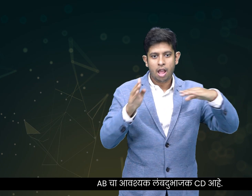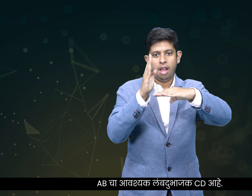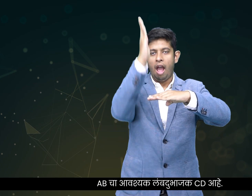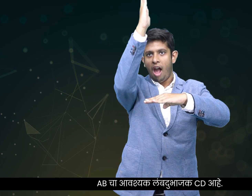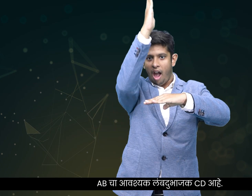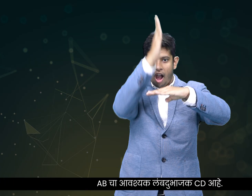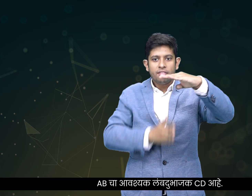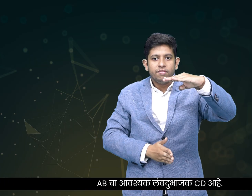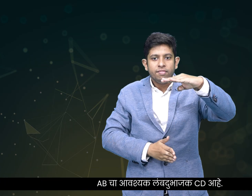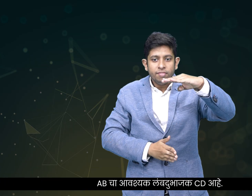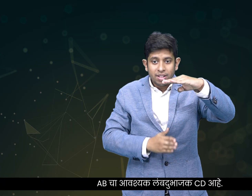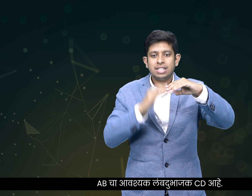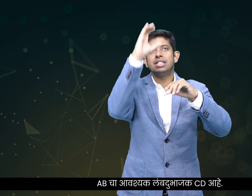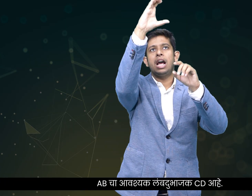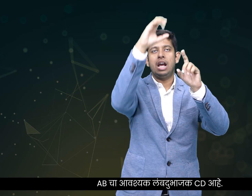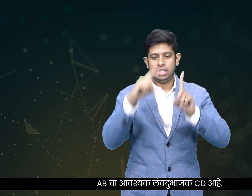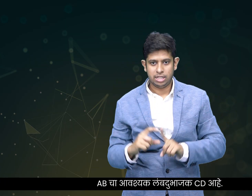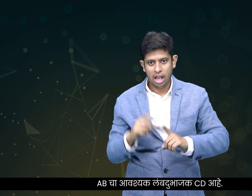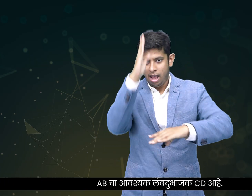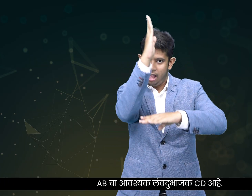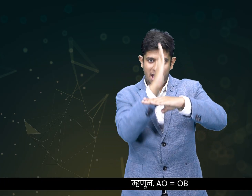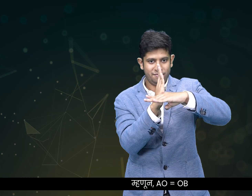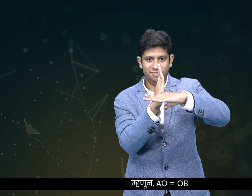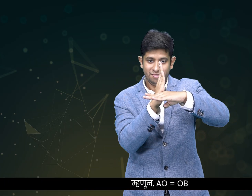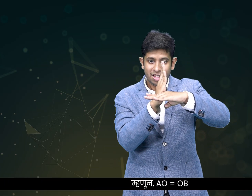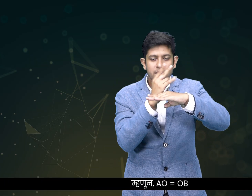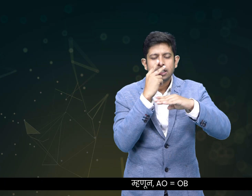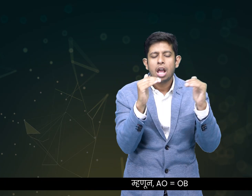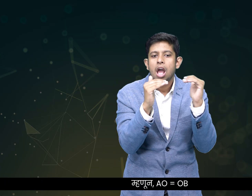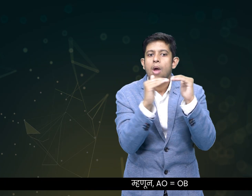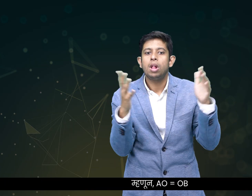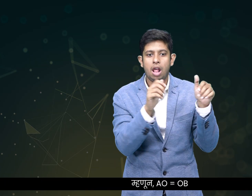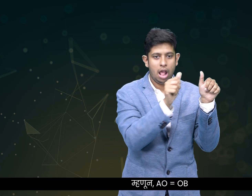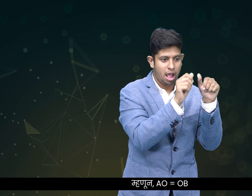म्हणून AO बरोबर OB.